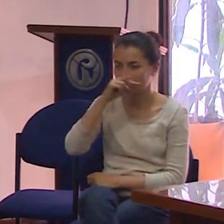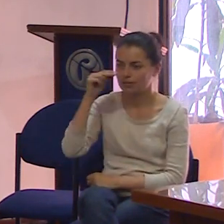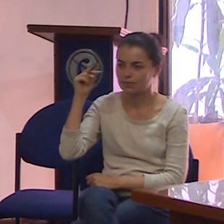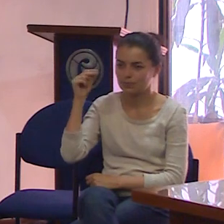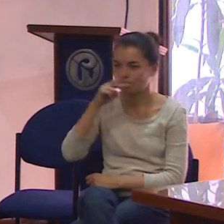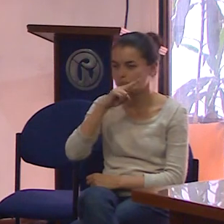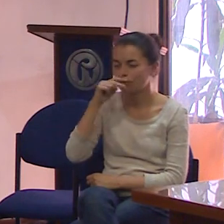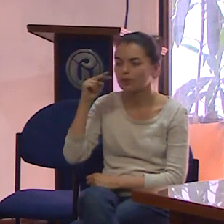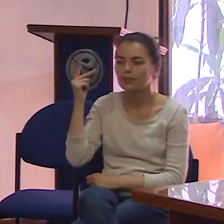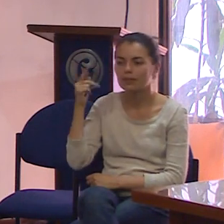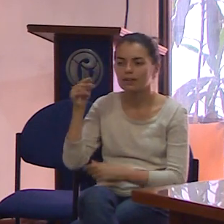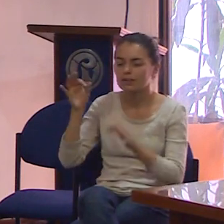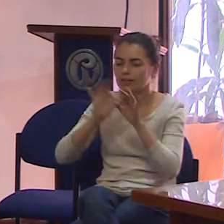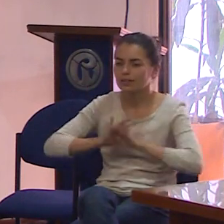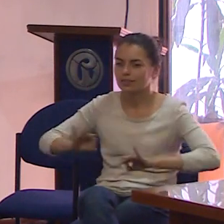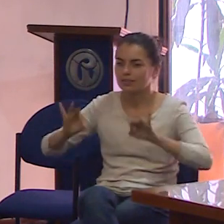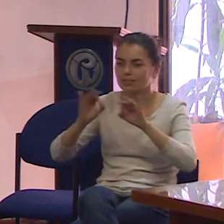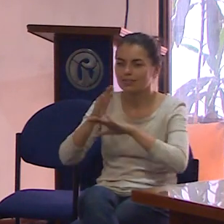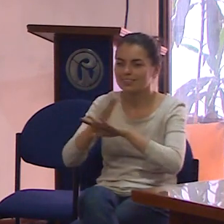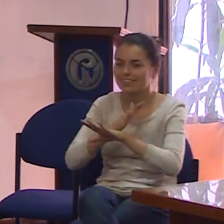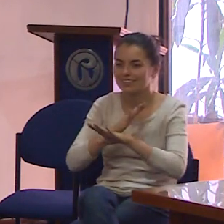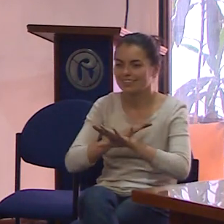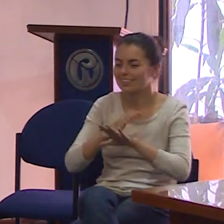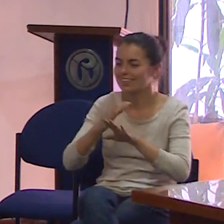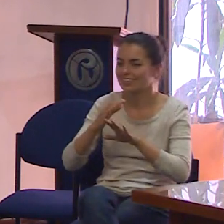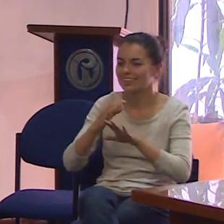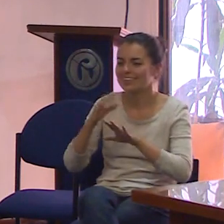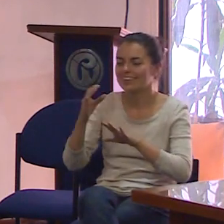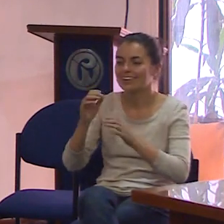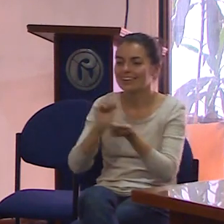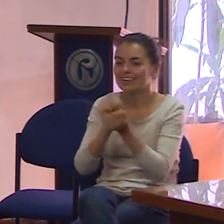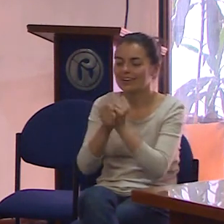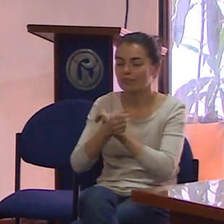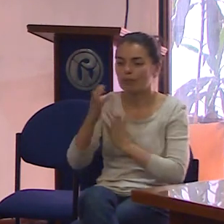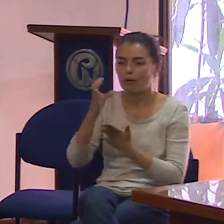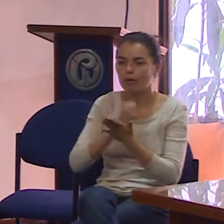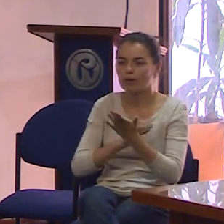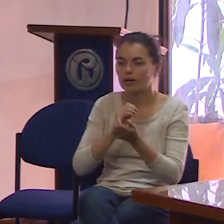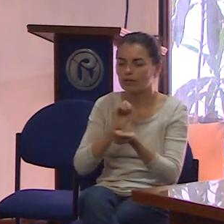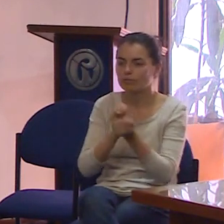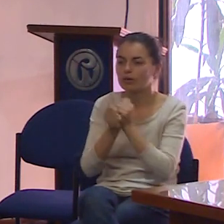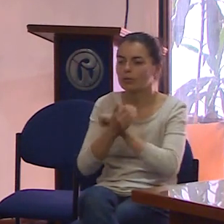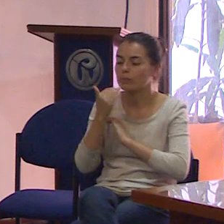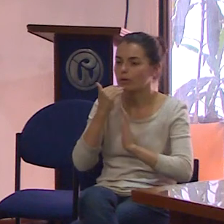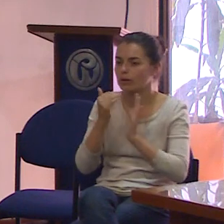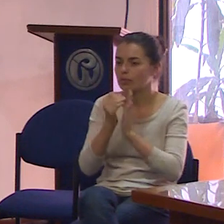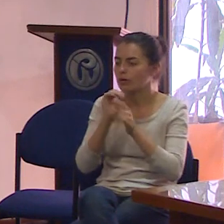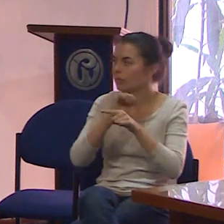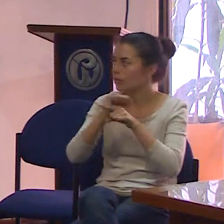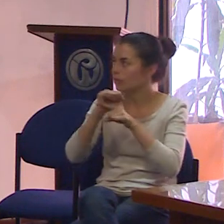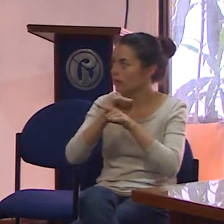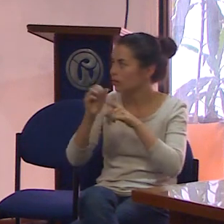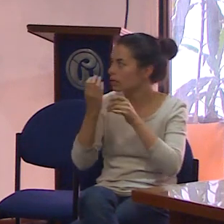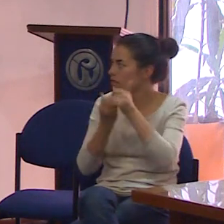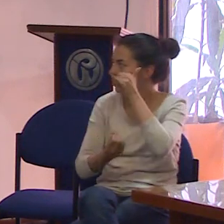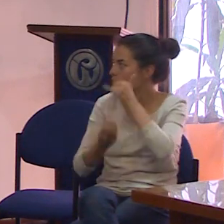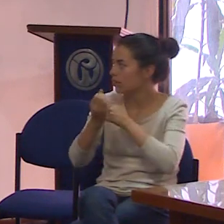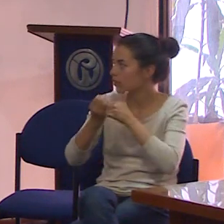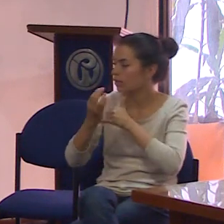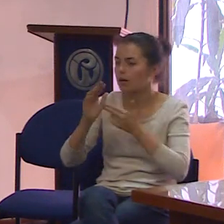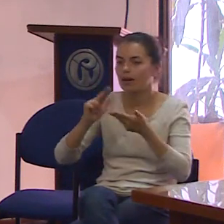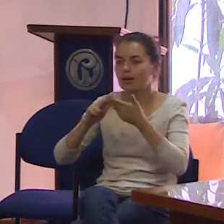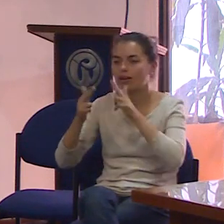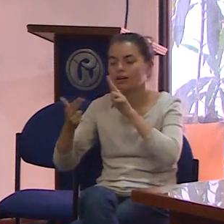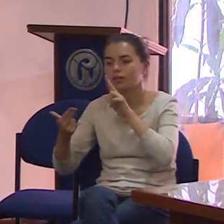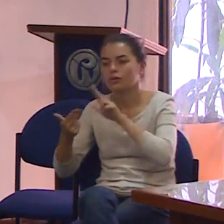sí o sí se deben dar, que no pueden ser optativas. Por ejemplo, las prácticas pedagógicas relacionadas con